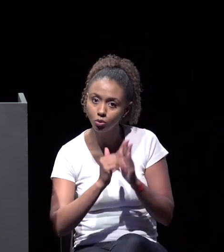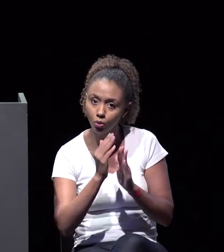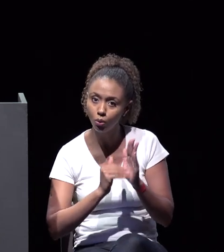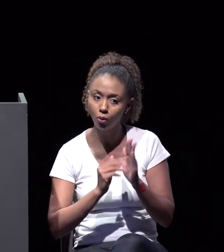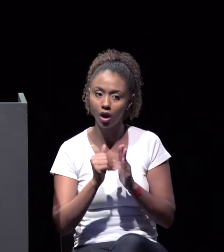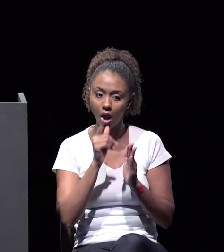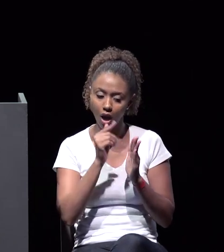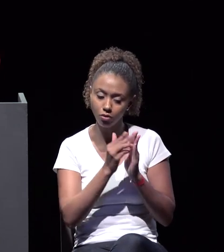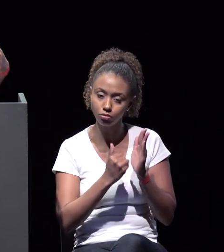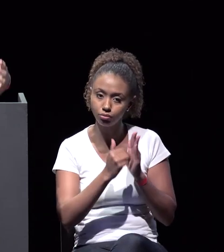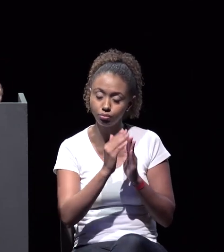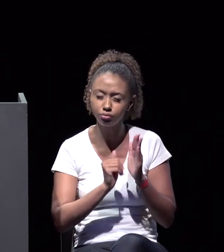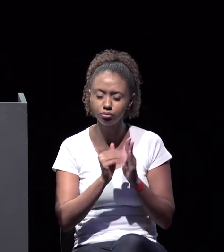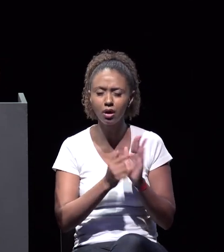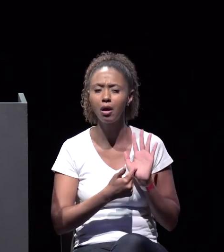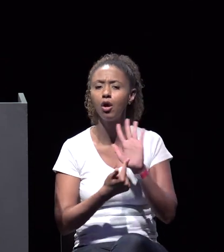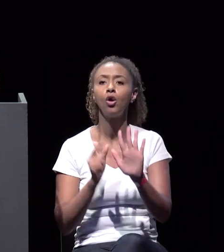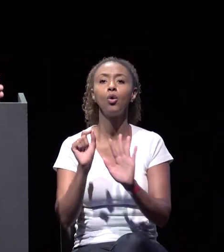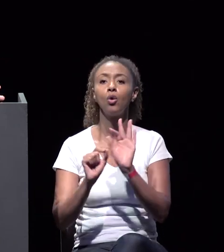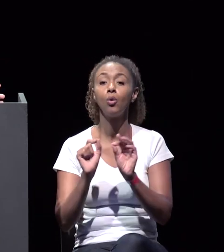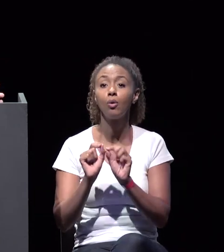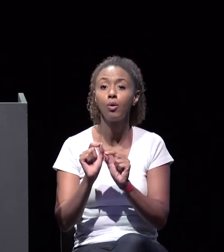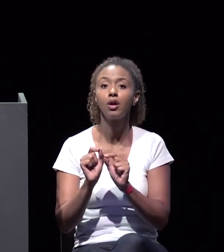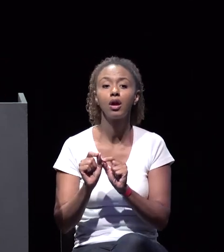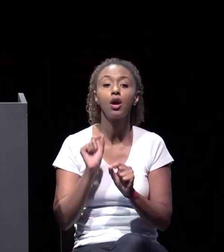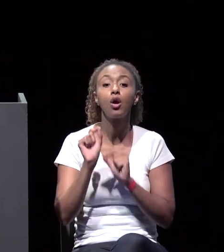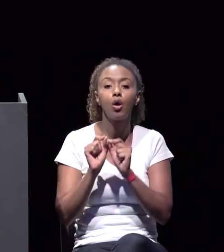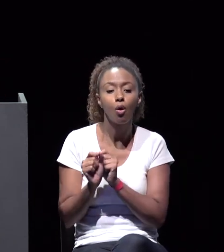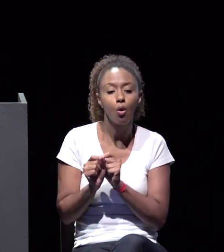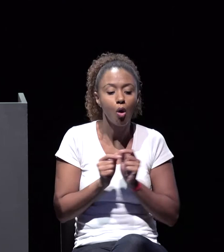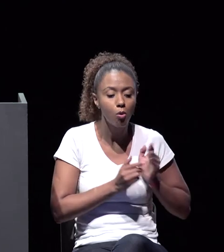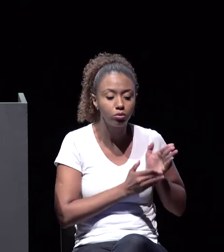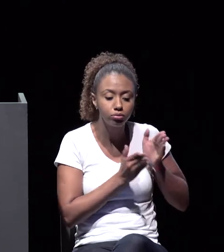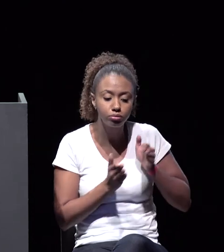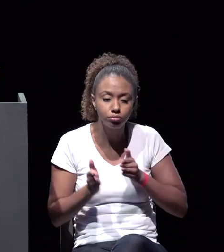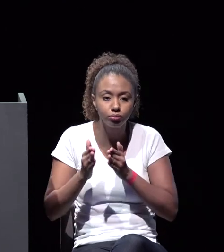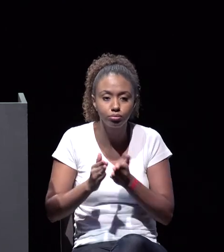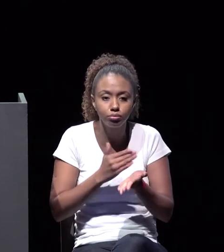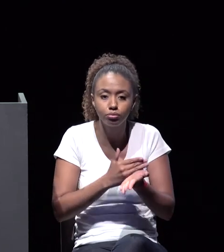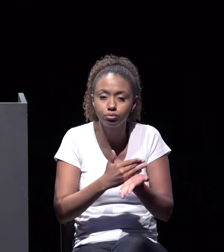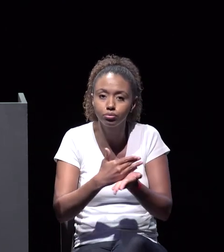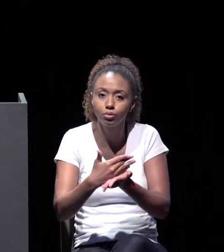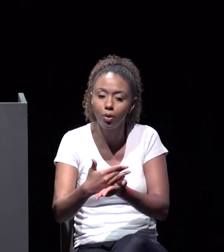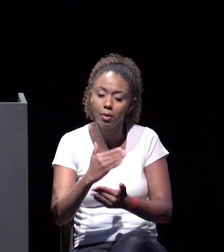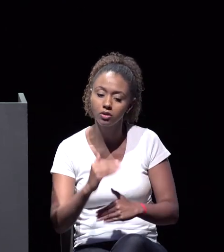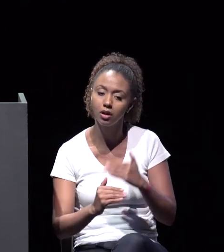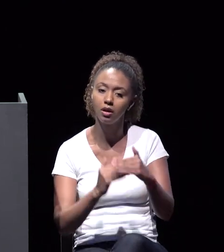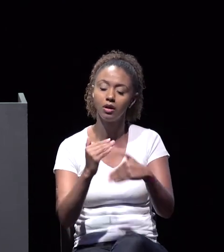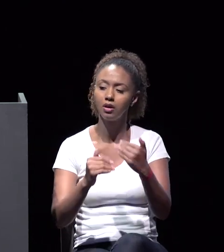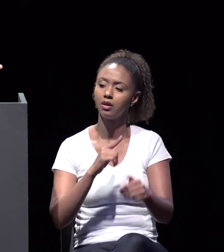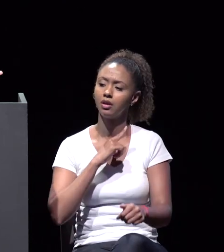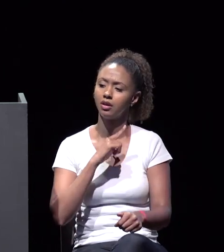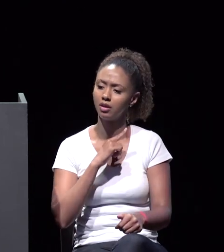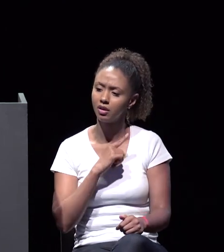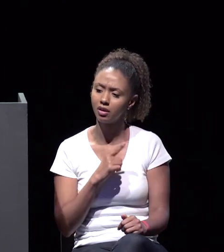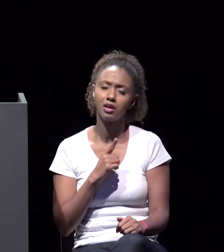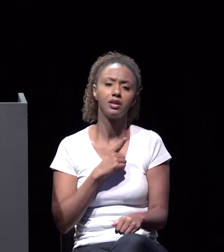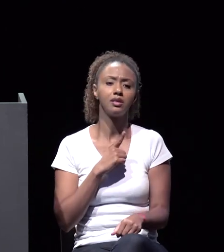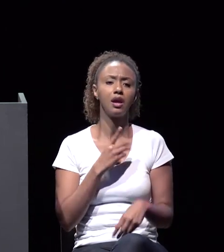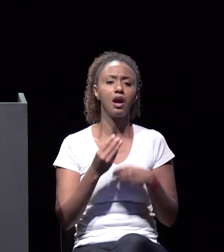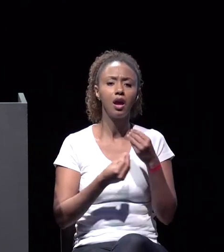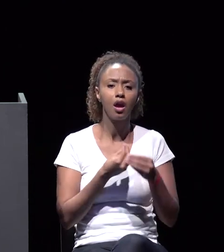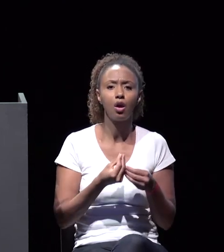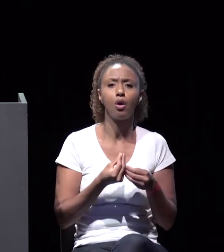livro ele vai mostrar o que todo esse caminho didático do iniciado né então você vai ter é o 'bola no santo a